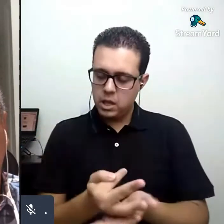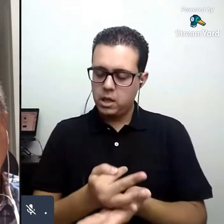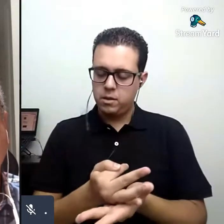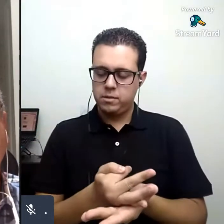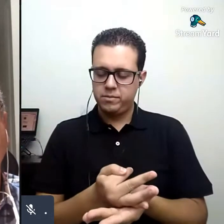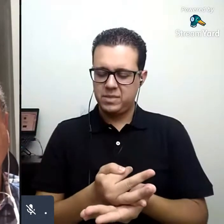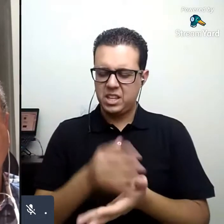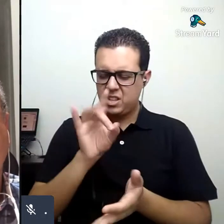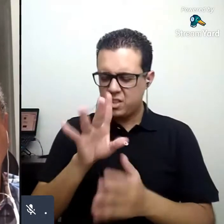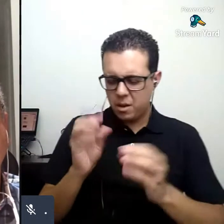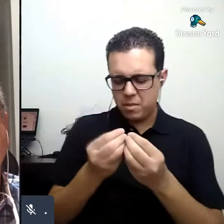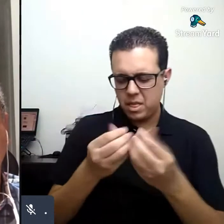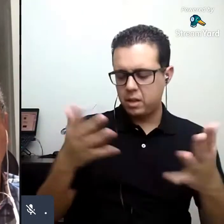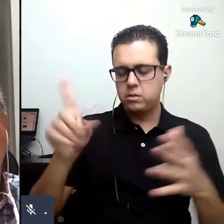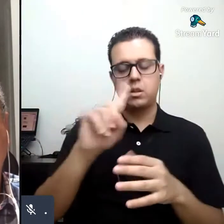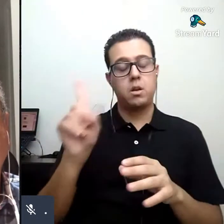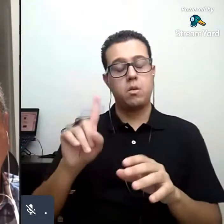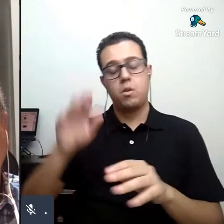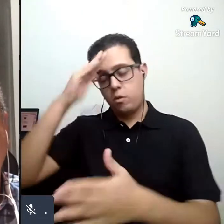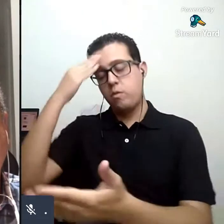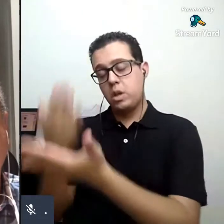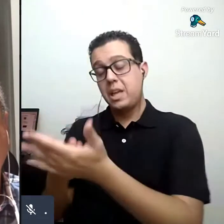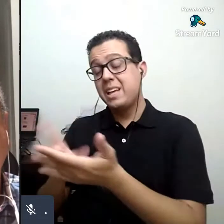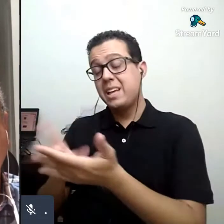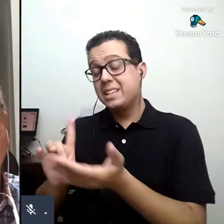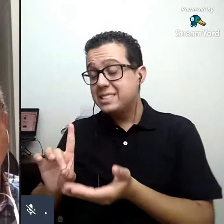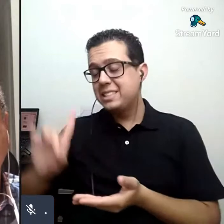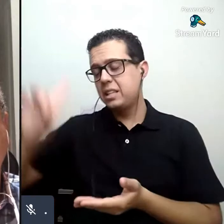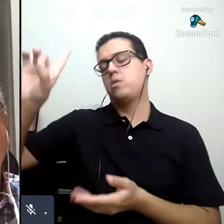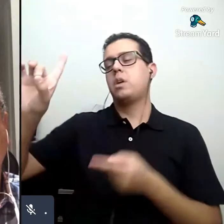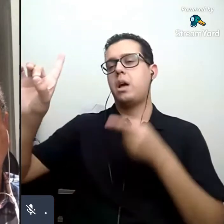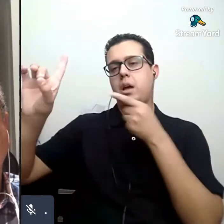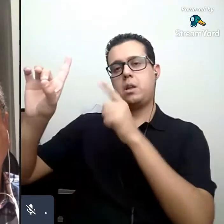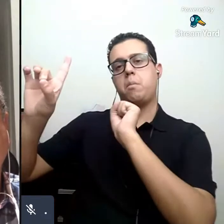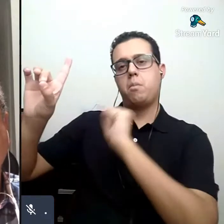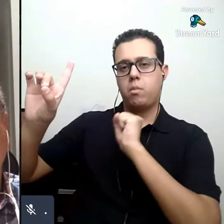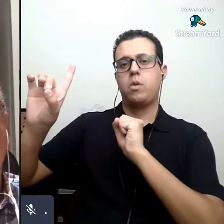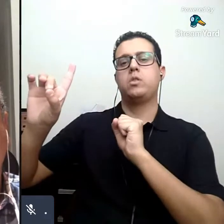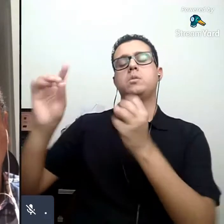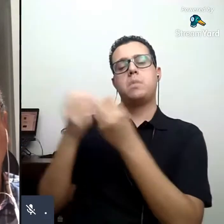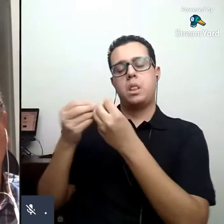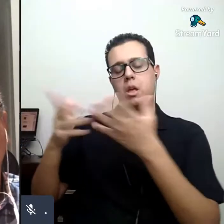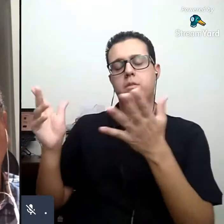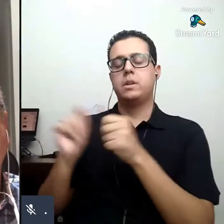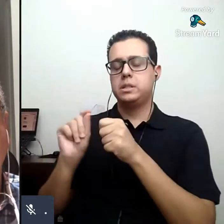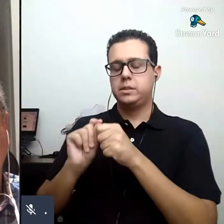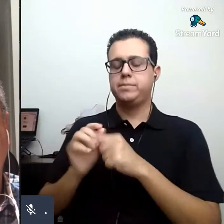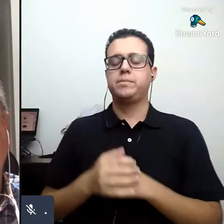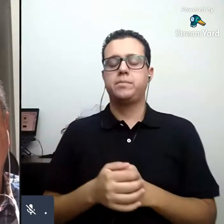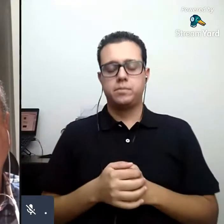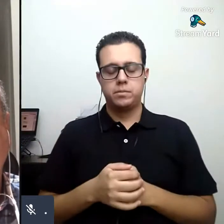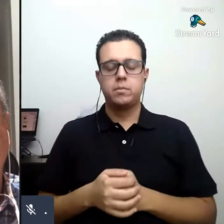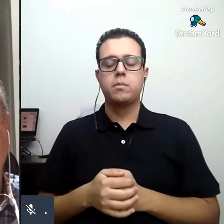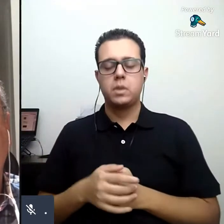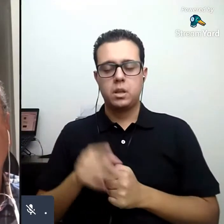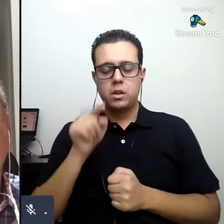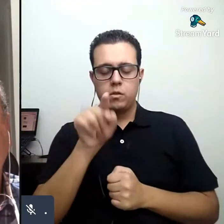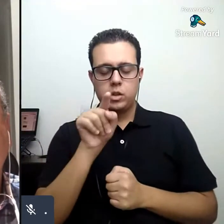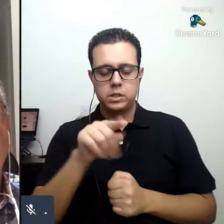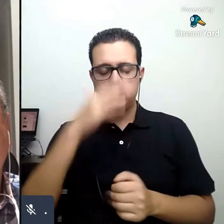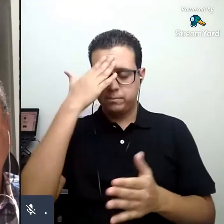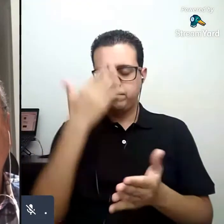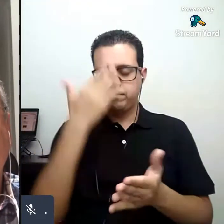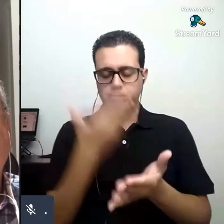que pode fazer os milagres, e que seu coração fosse preenchido com fé e confiança naquele que pode